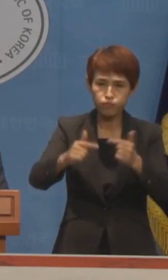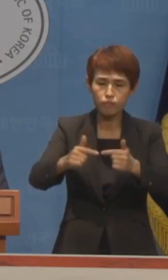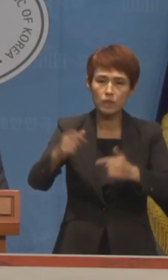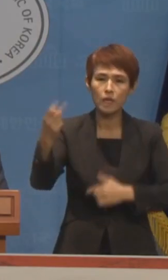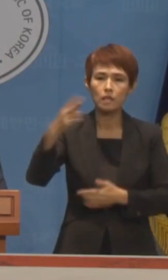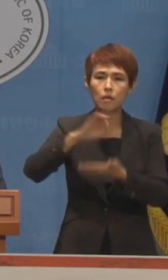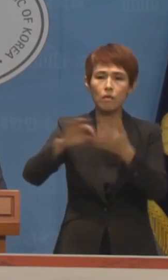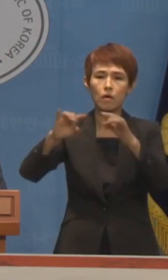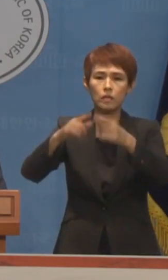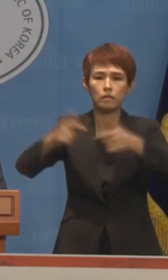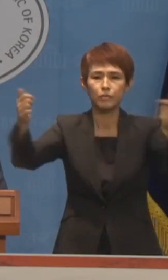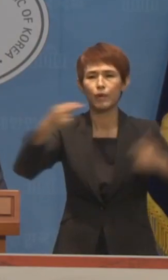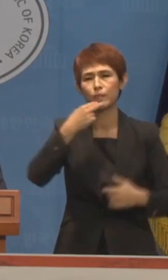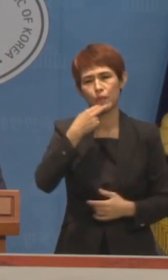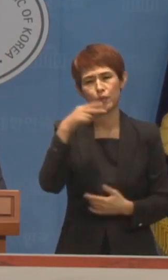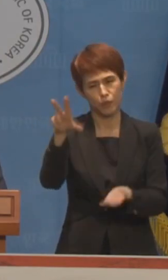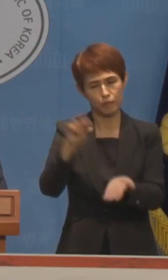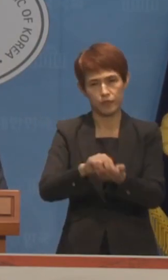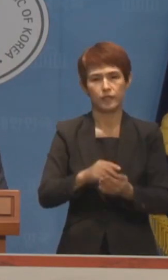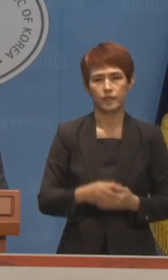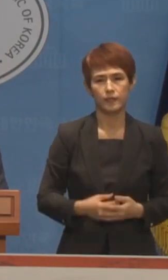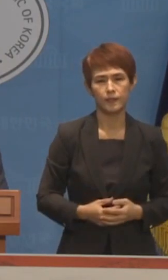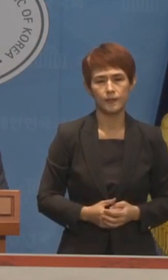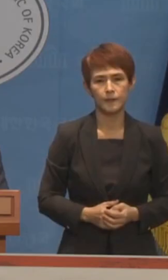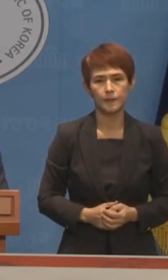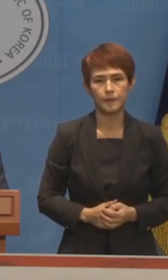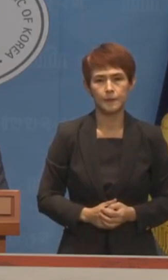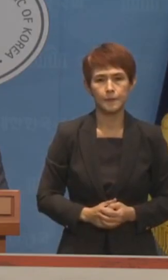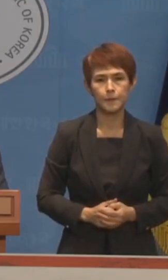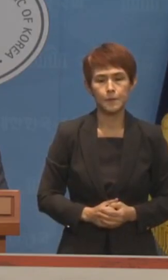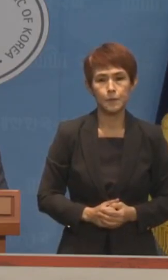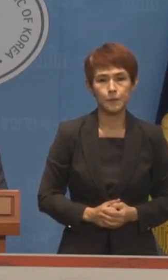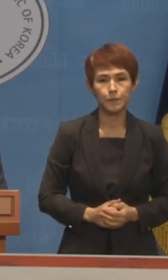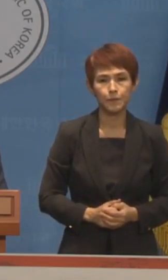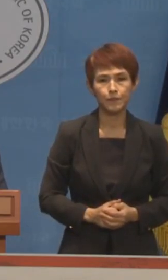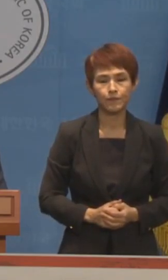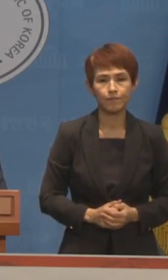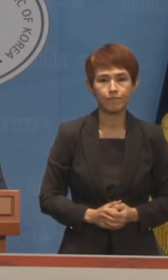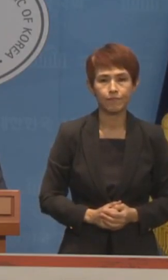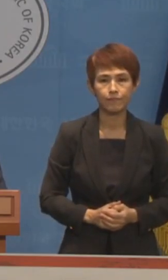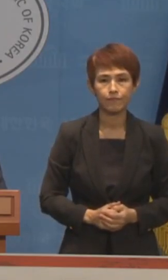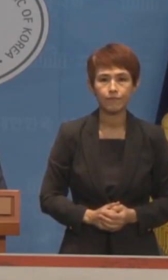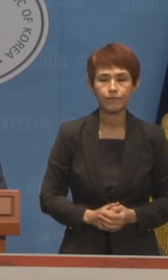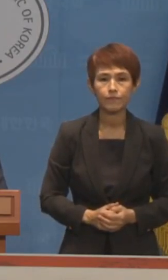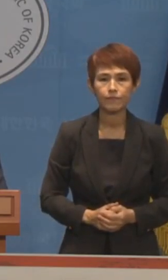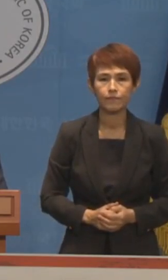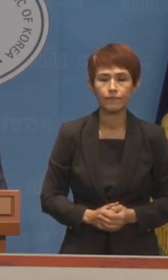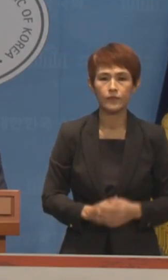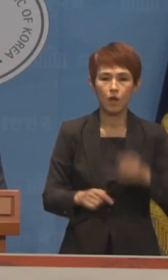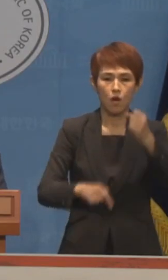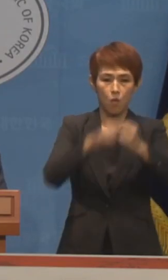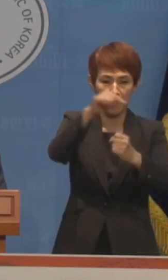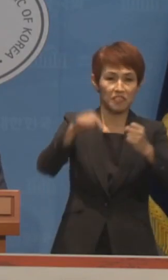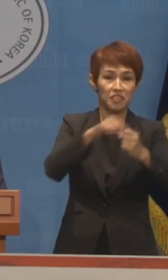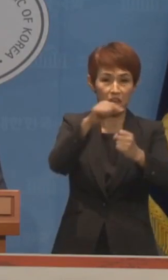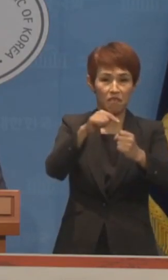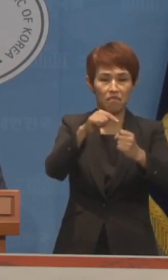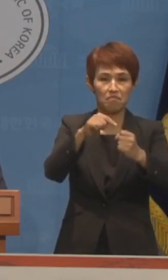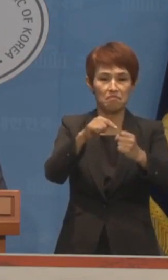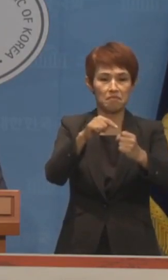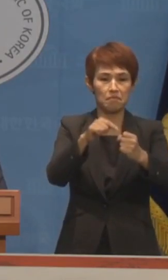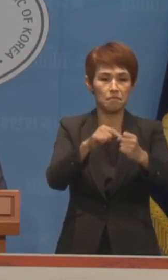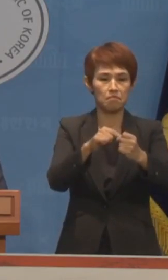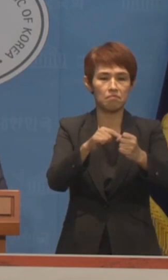않고 있습니다. 이게 가장 심각한 문제라고 하지 않을 수 없습니다. 원전을 대신